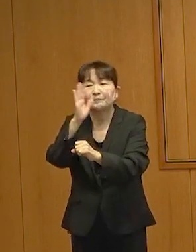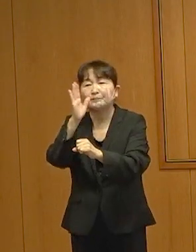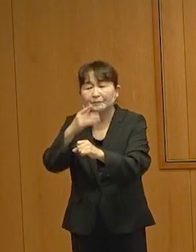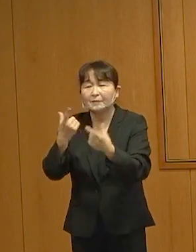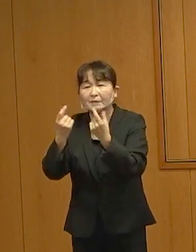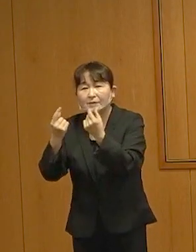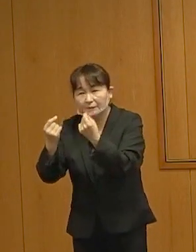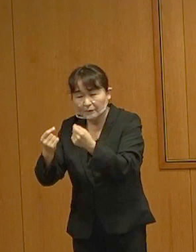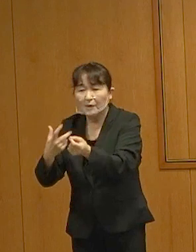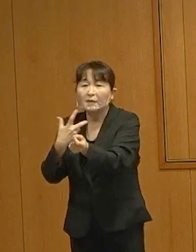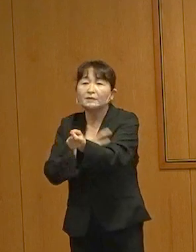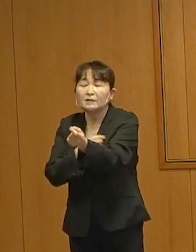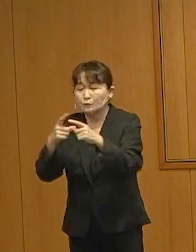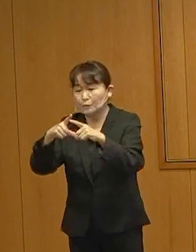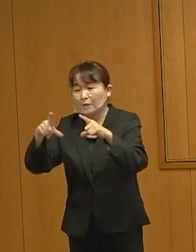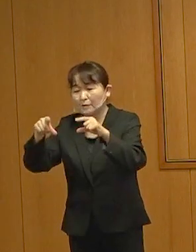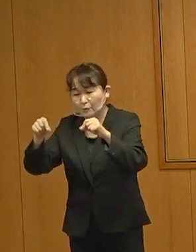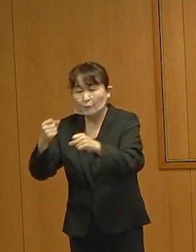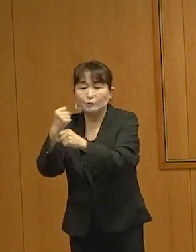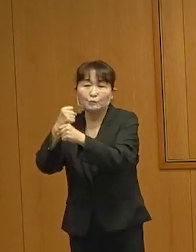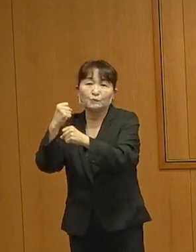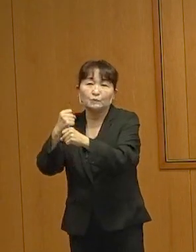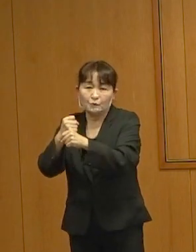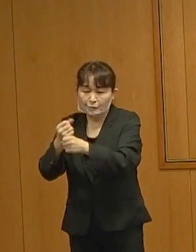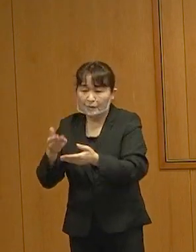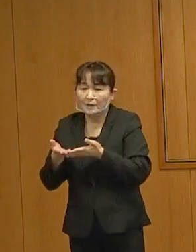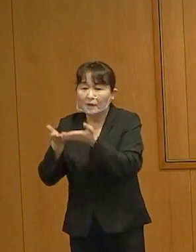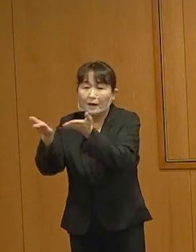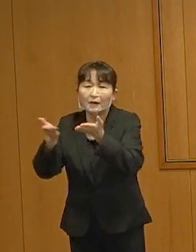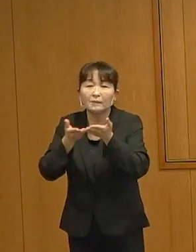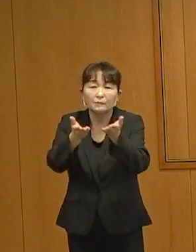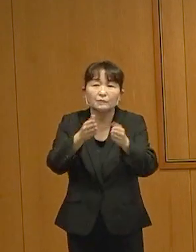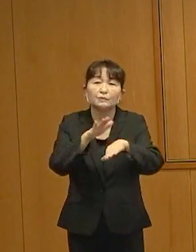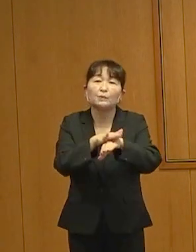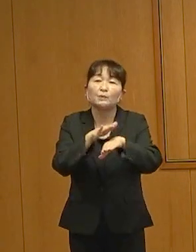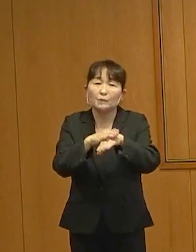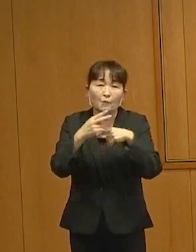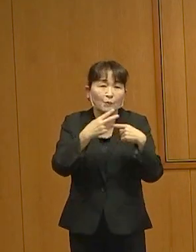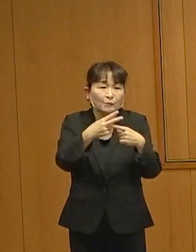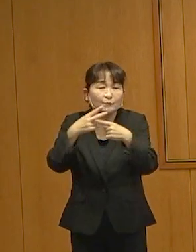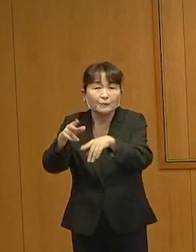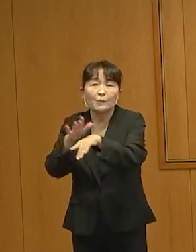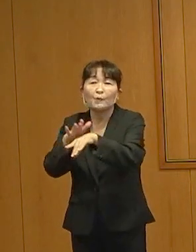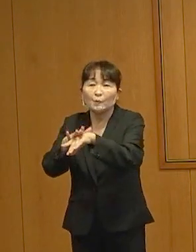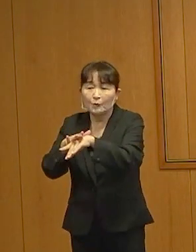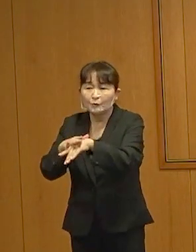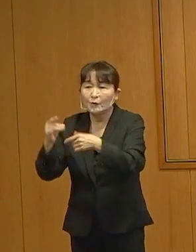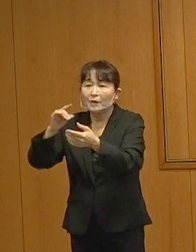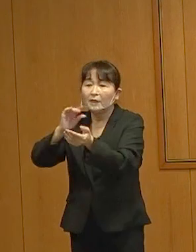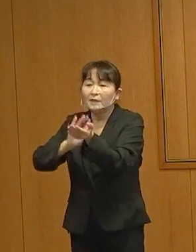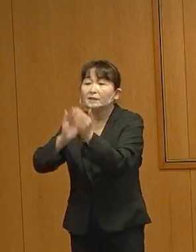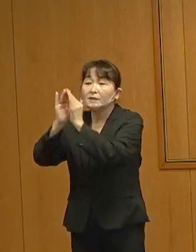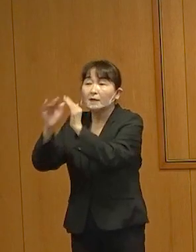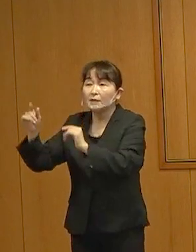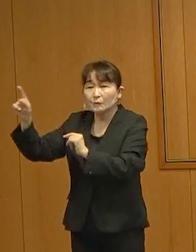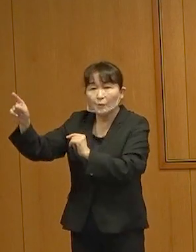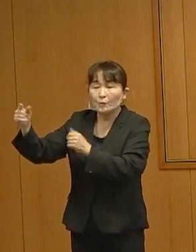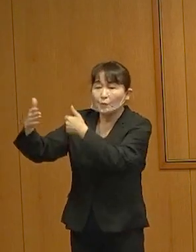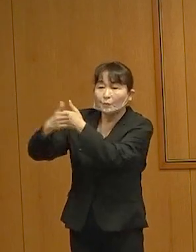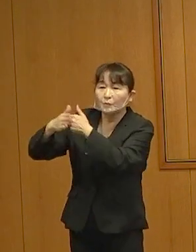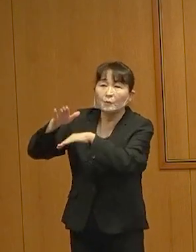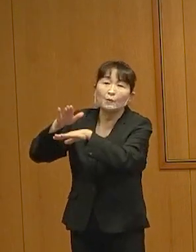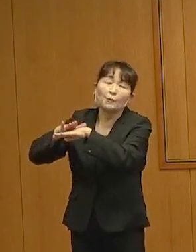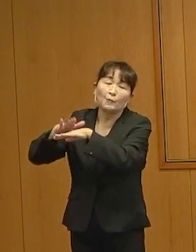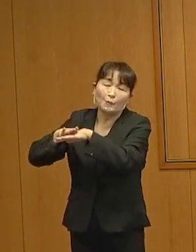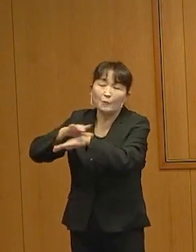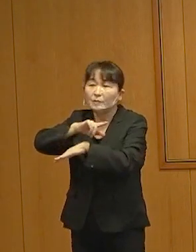度接種券の配布の状況とかですね、それから医師会の体制の状況等も今相談